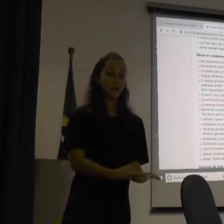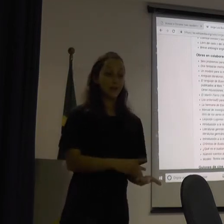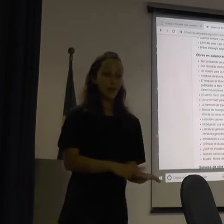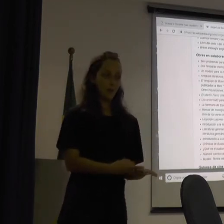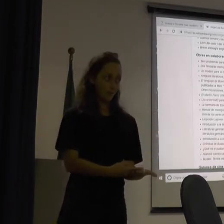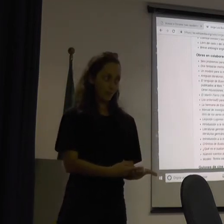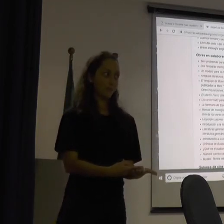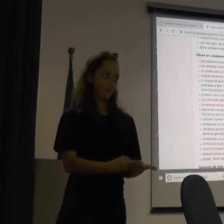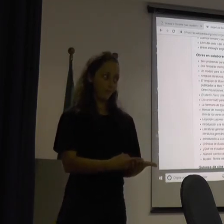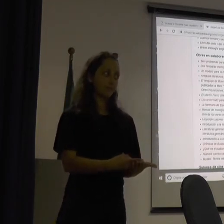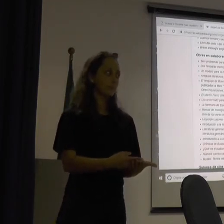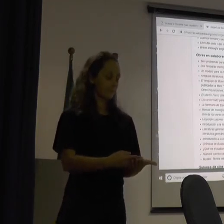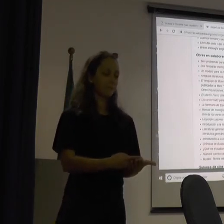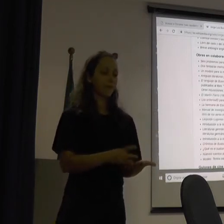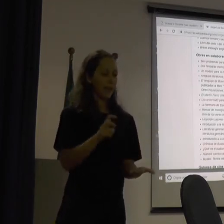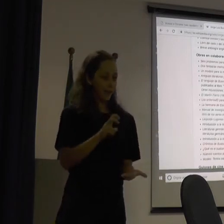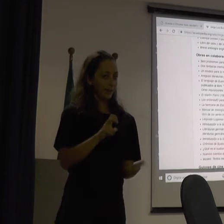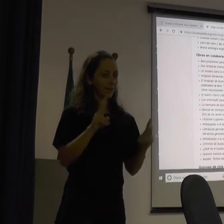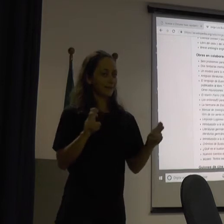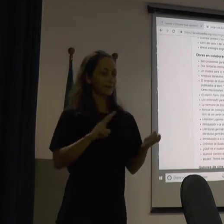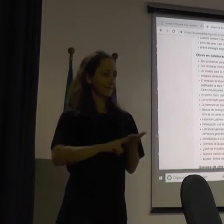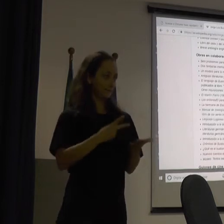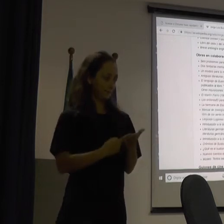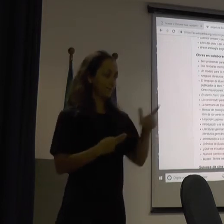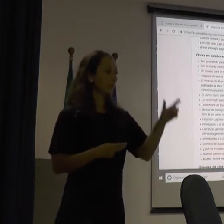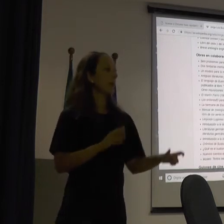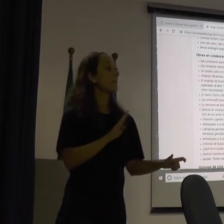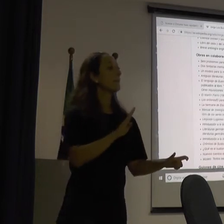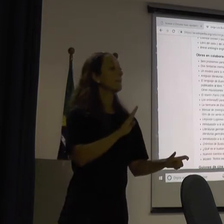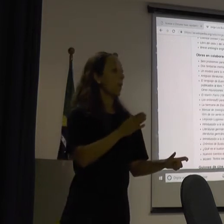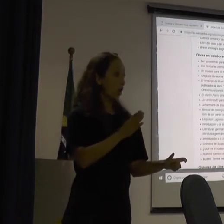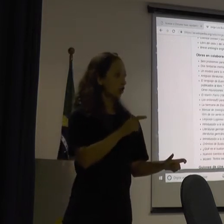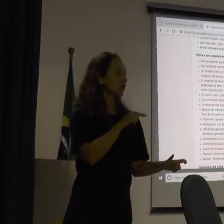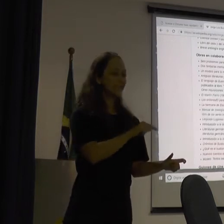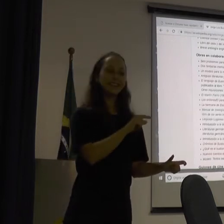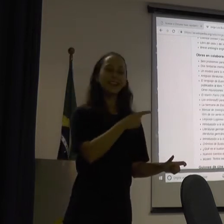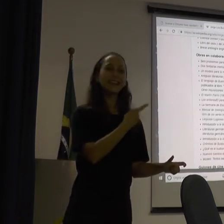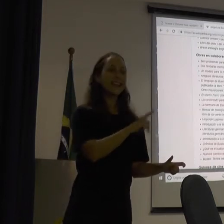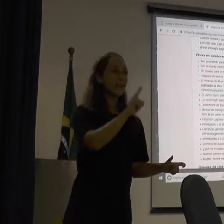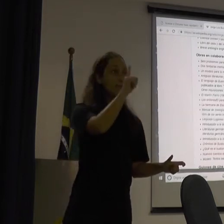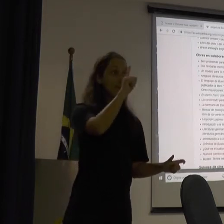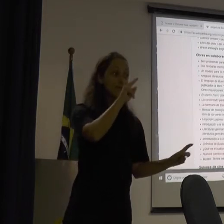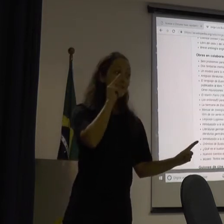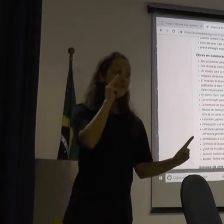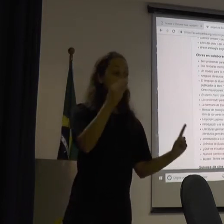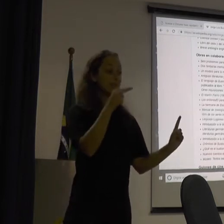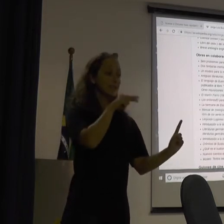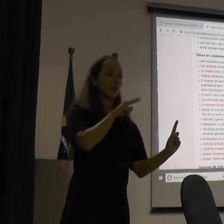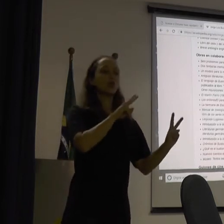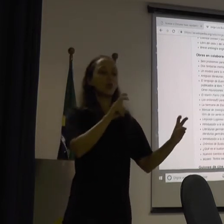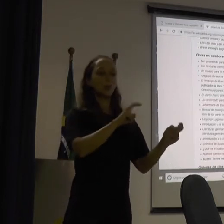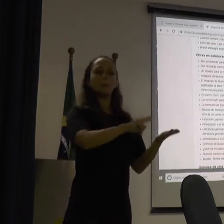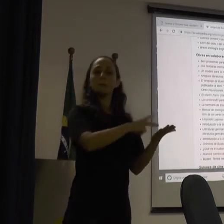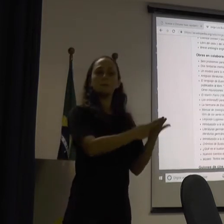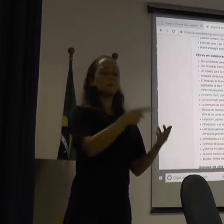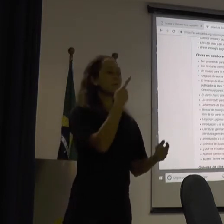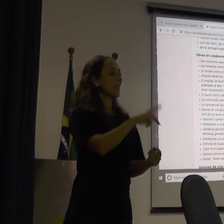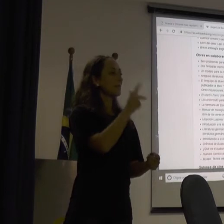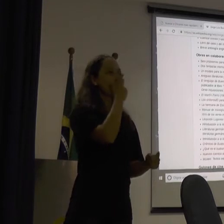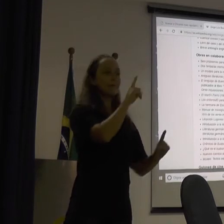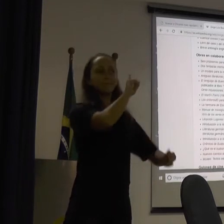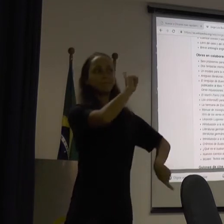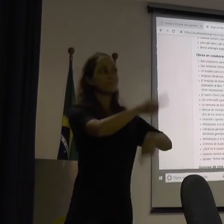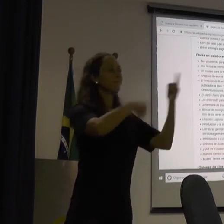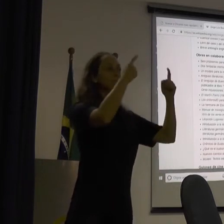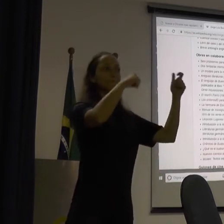que a concepção do Borges é ainda a mais revolucionária. E eu tenho lido, bom, eu trabalho com tradução